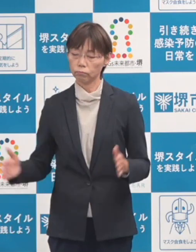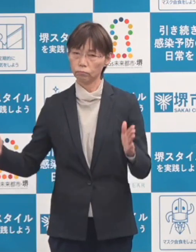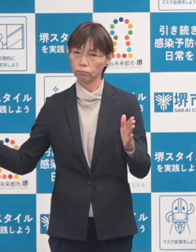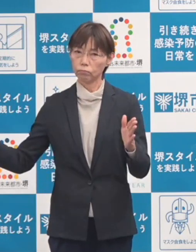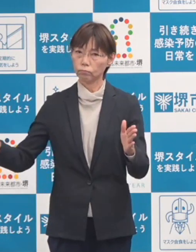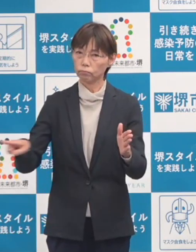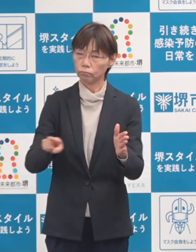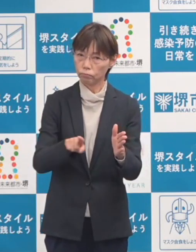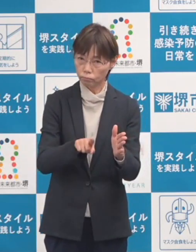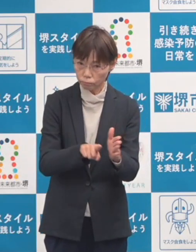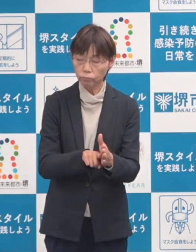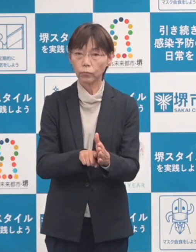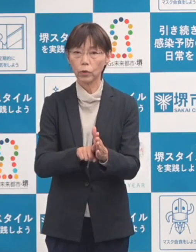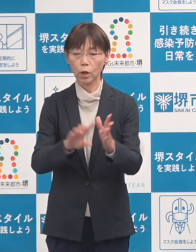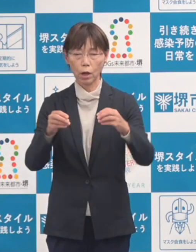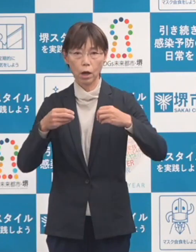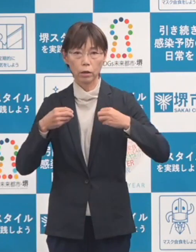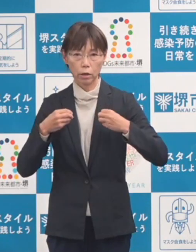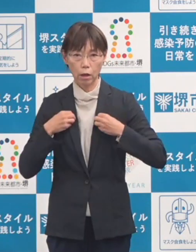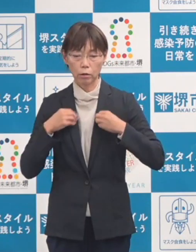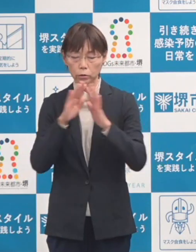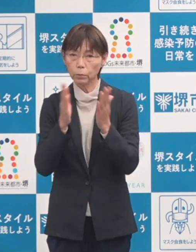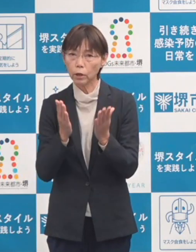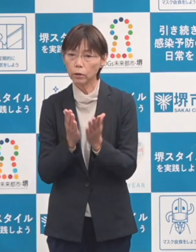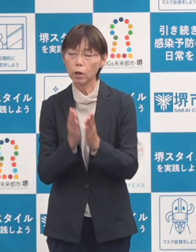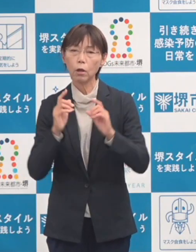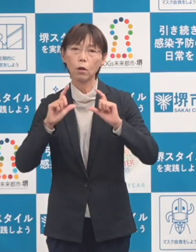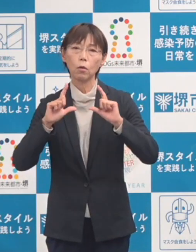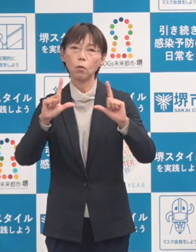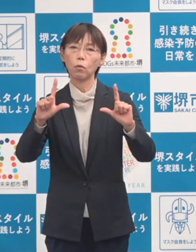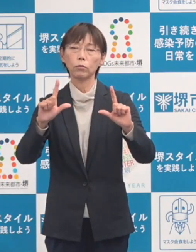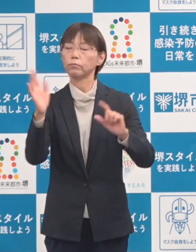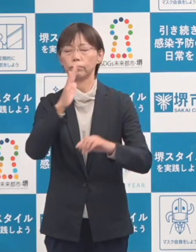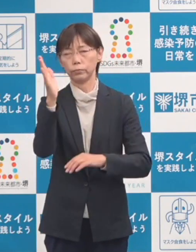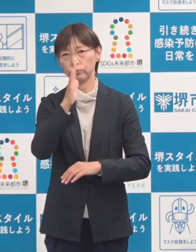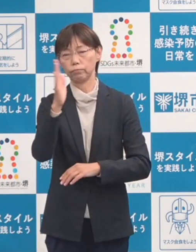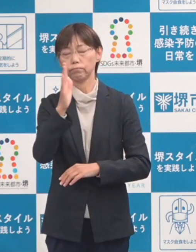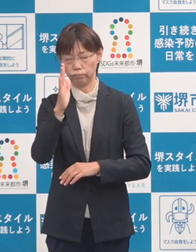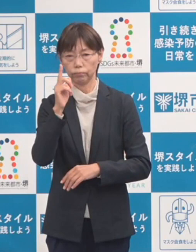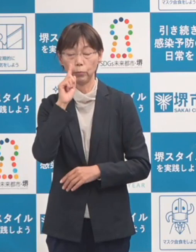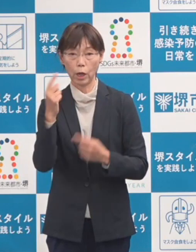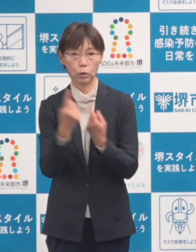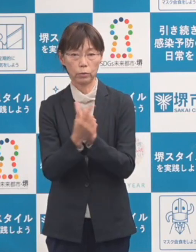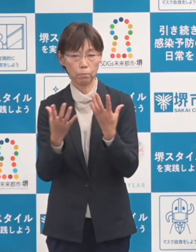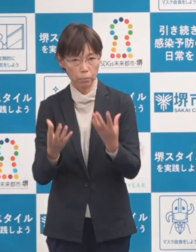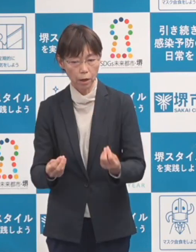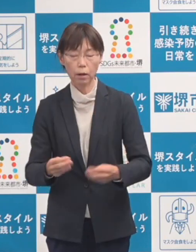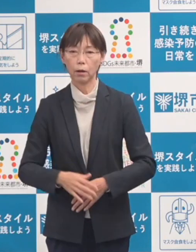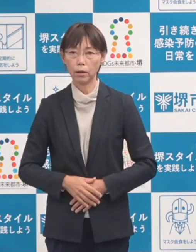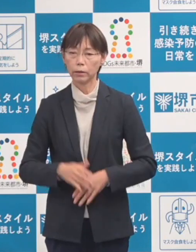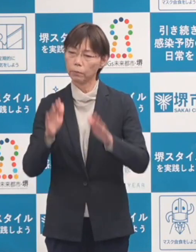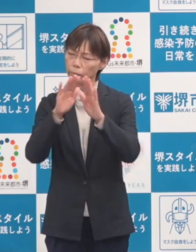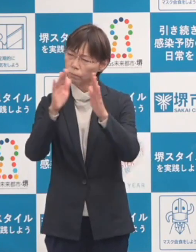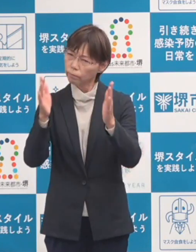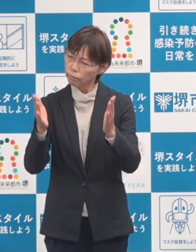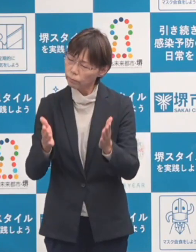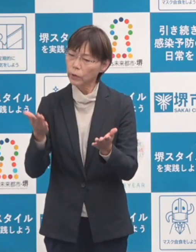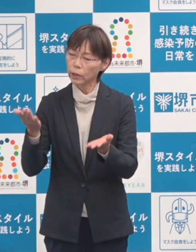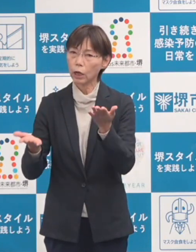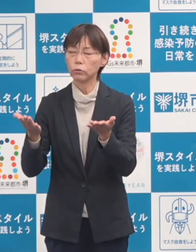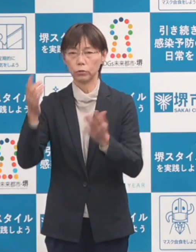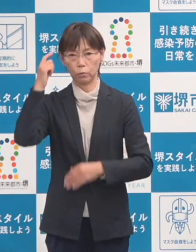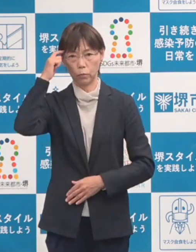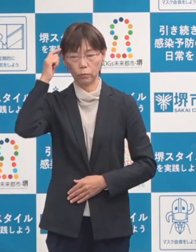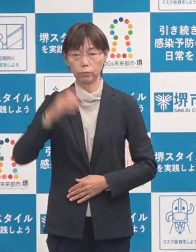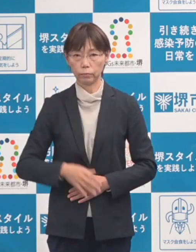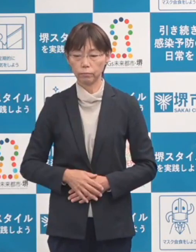出の見直しが行われた後になっていますので、おおむね比較できる数字になっているかと思います。この数